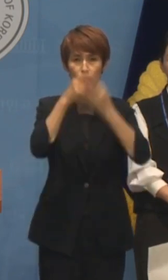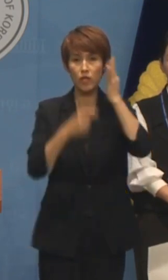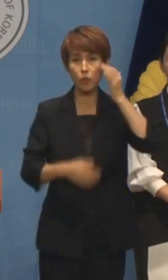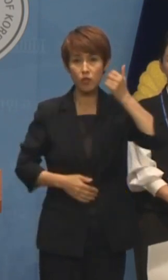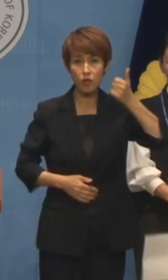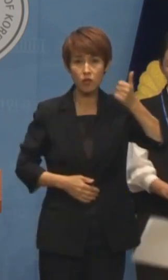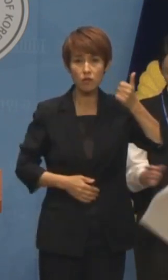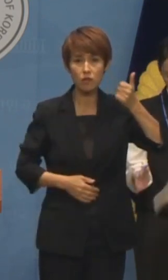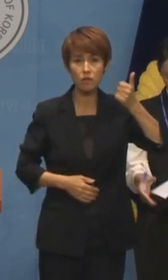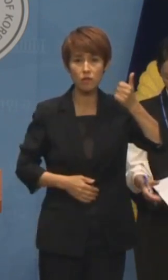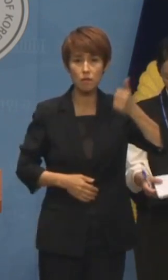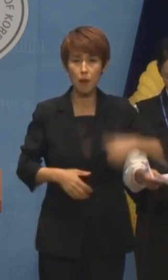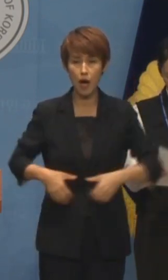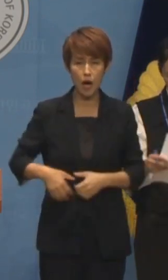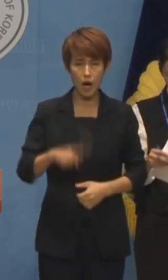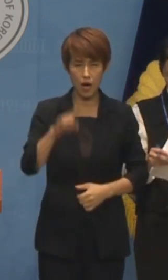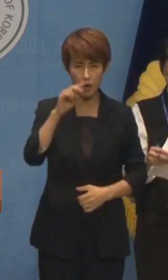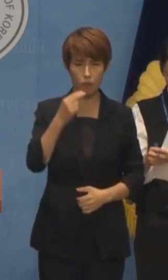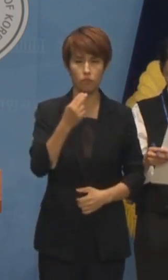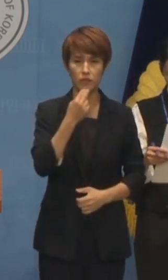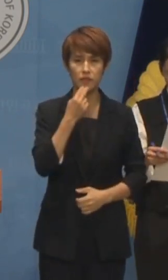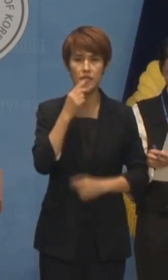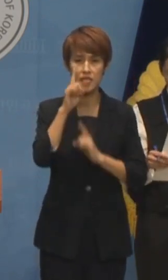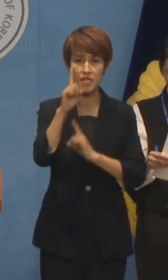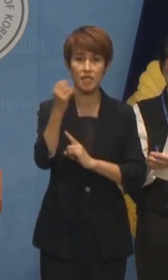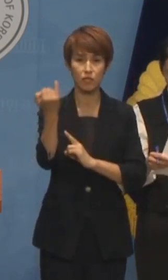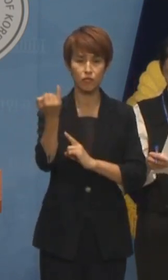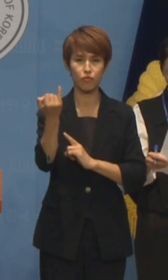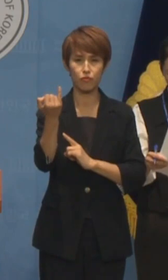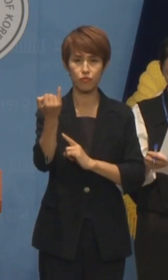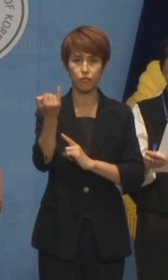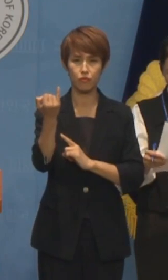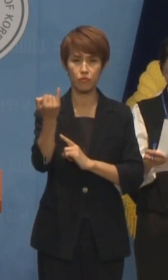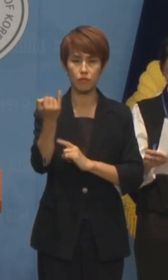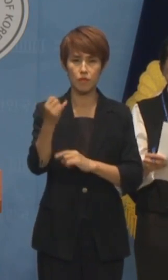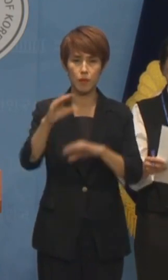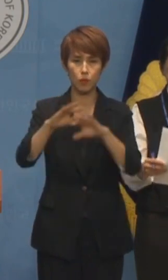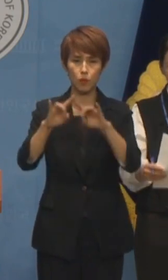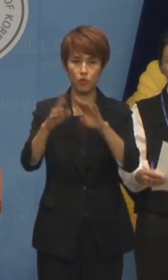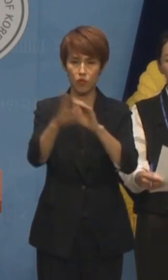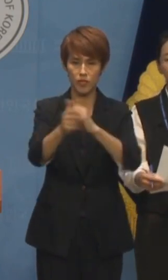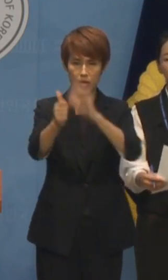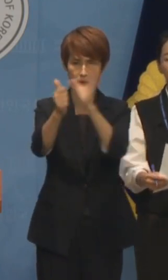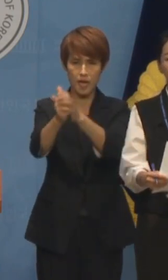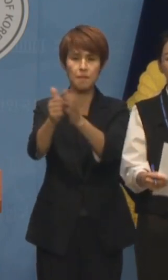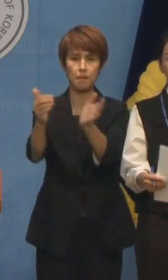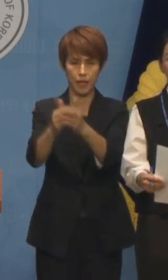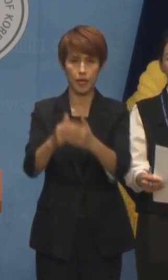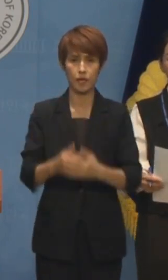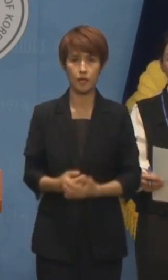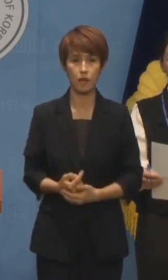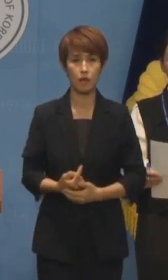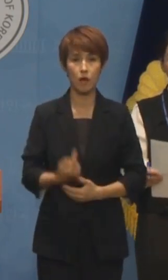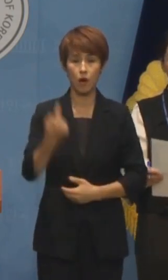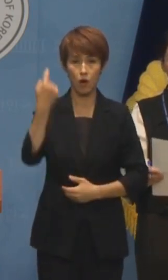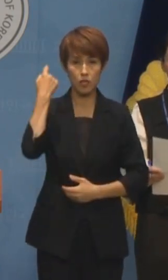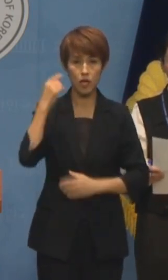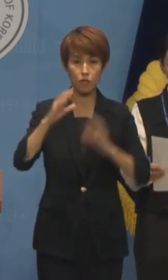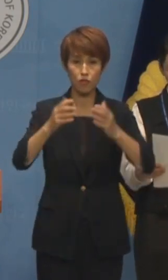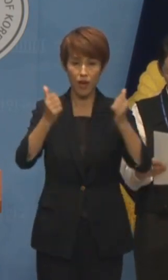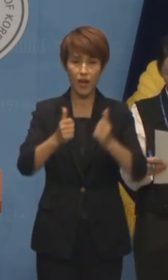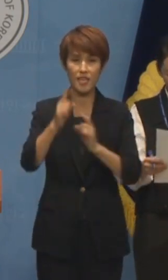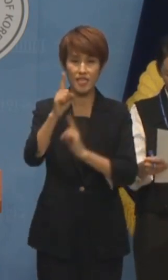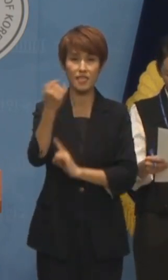단 한 번의 망설임도 없이 이진숙 씨에게 서둘러 임명장을 줬습니다. 어제 국회에 이진숙